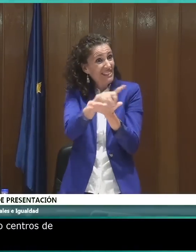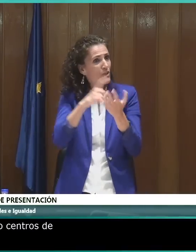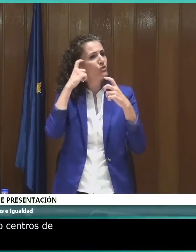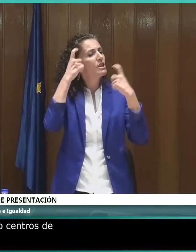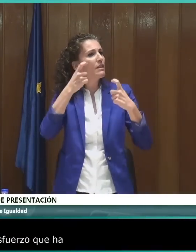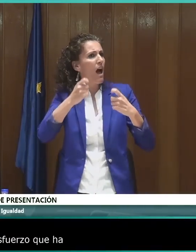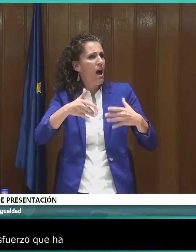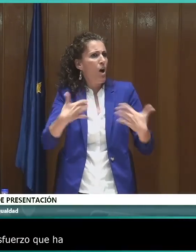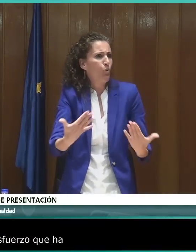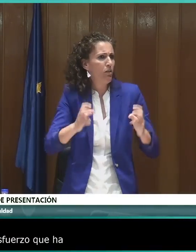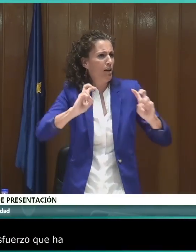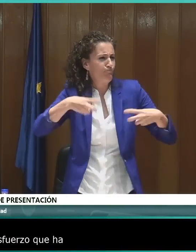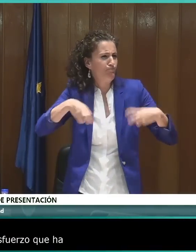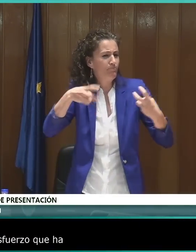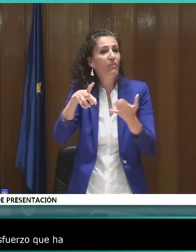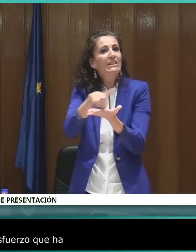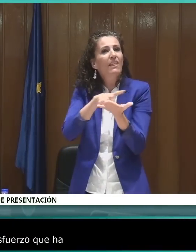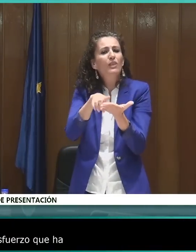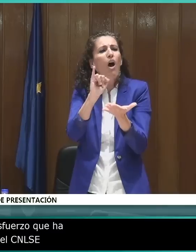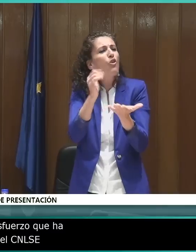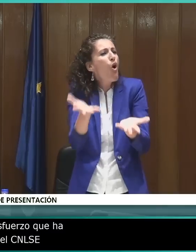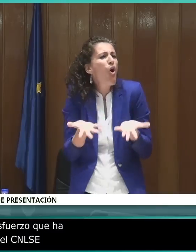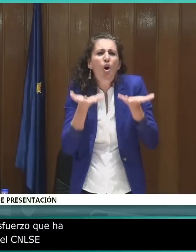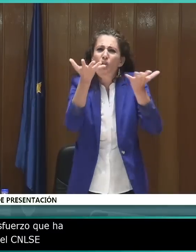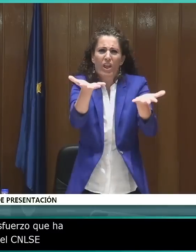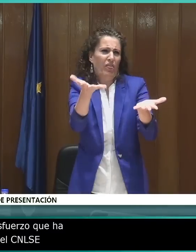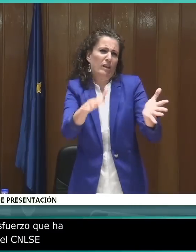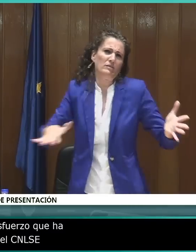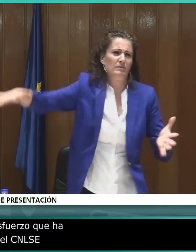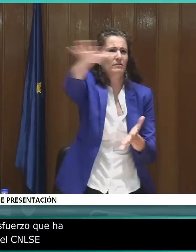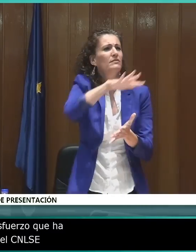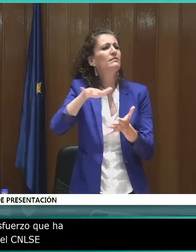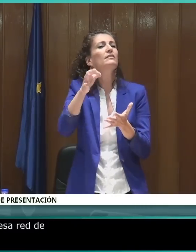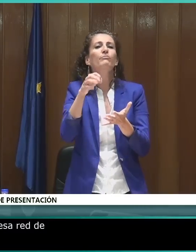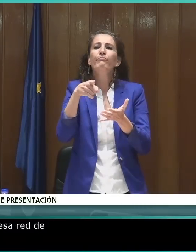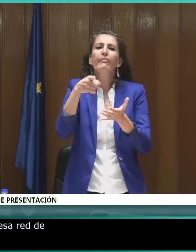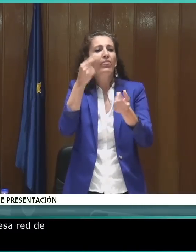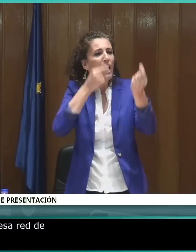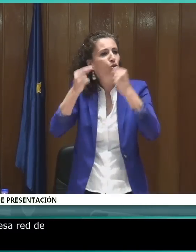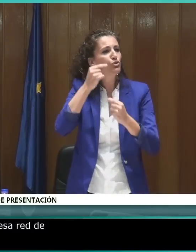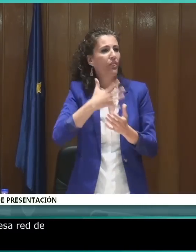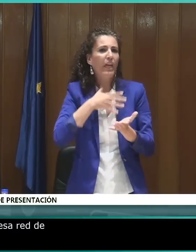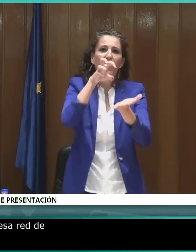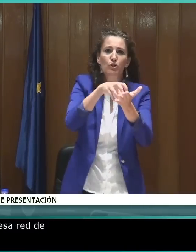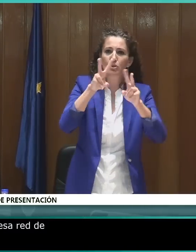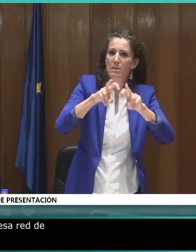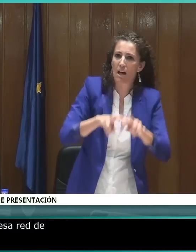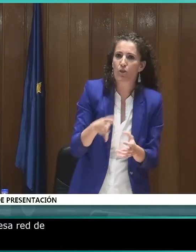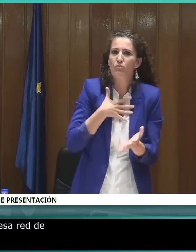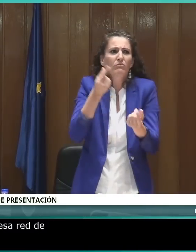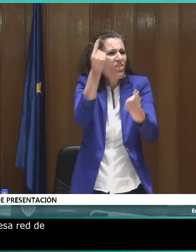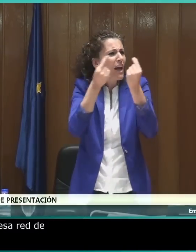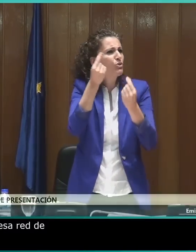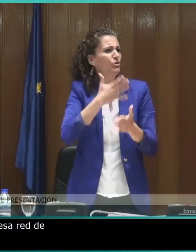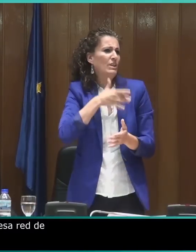Se ha creado una base de datos donde intentamos actualizarla día a día para ofrecer todos los recursos que hay disponibles de